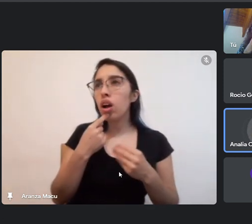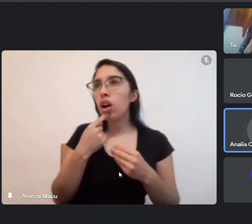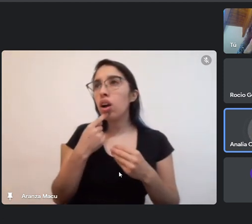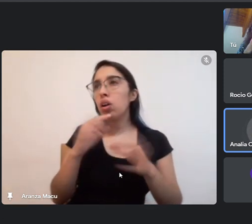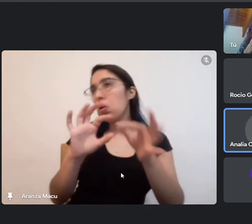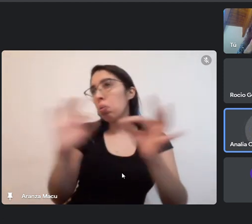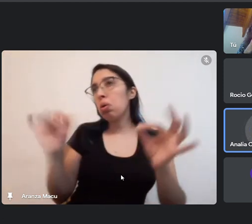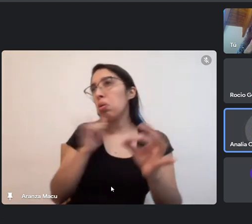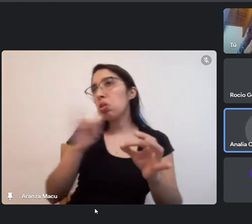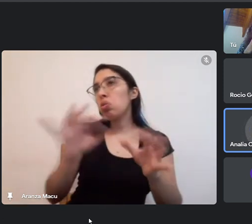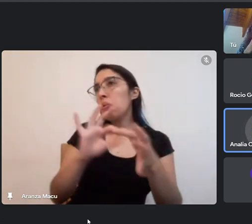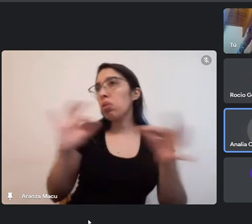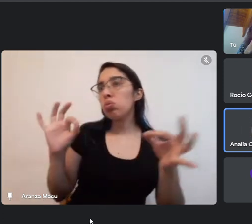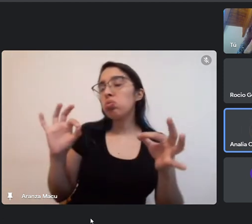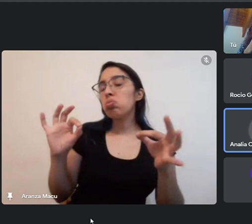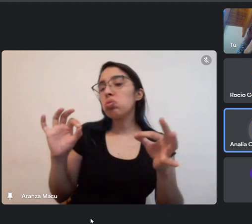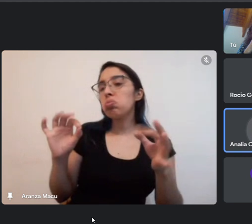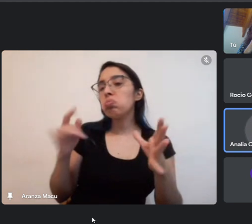¿Estás entendiendo?